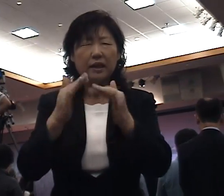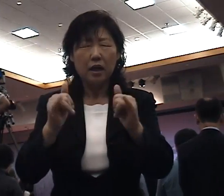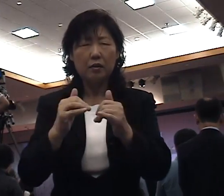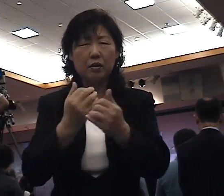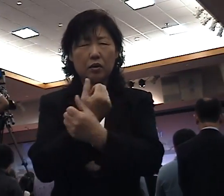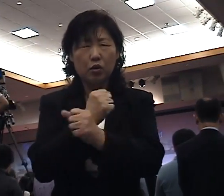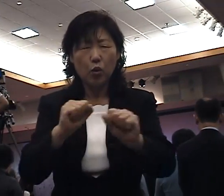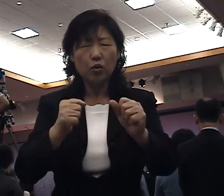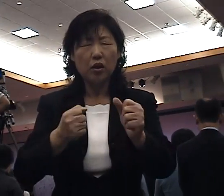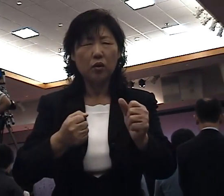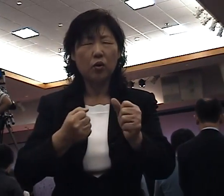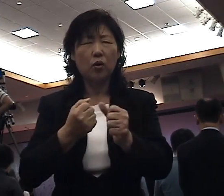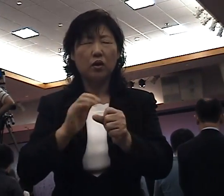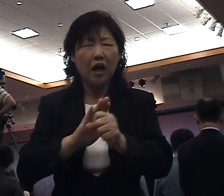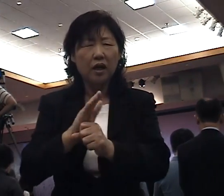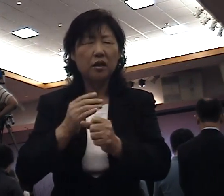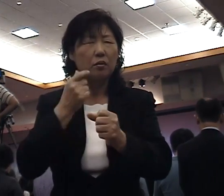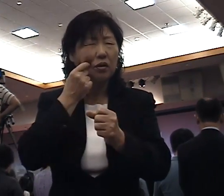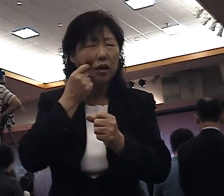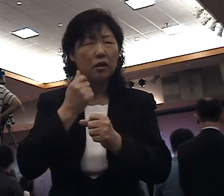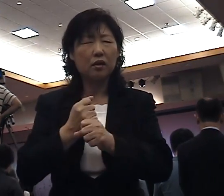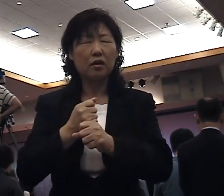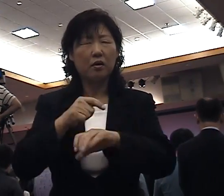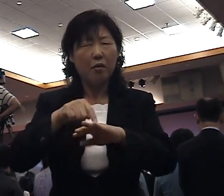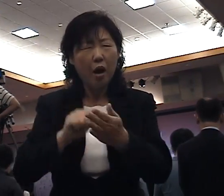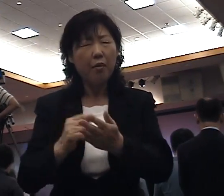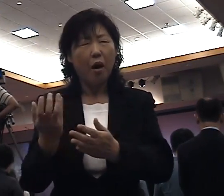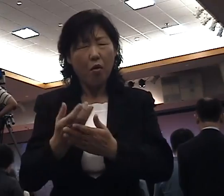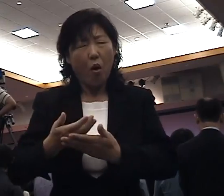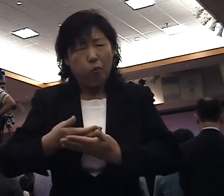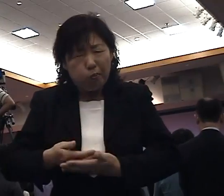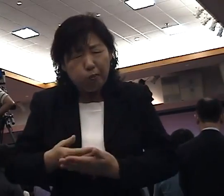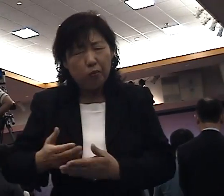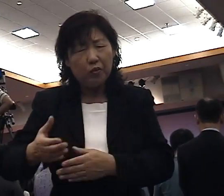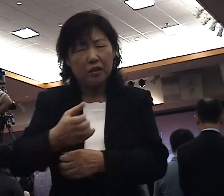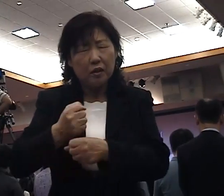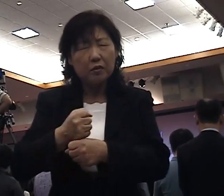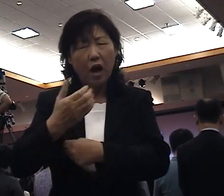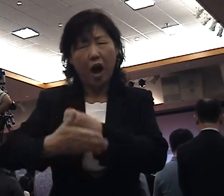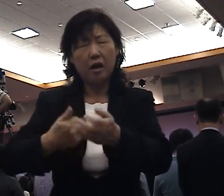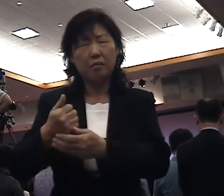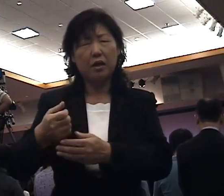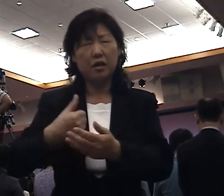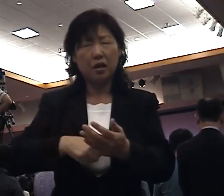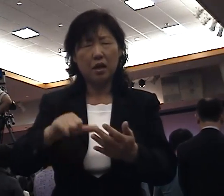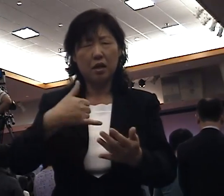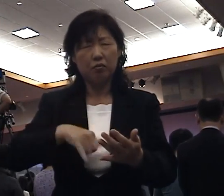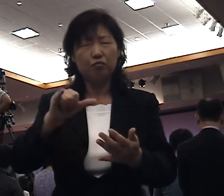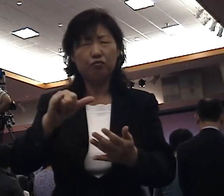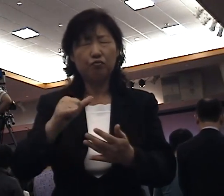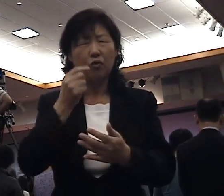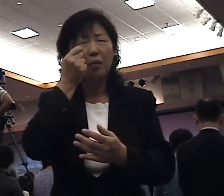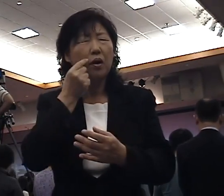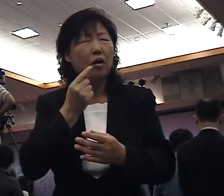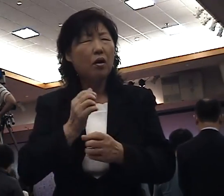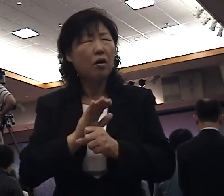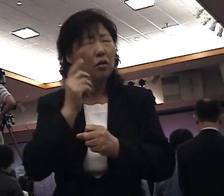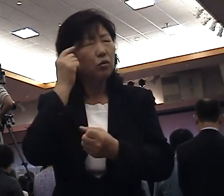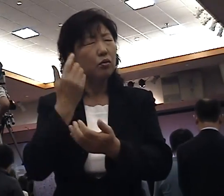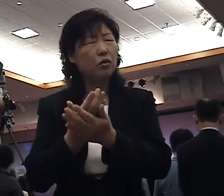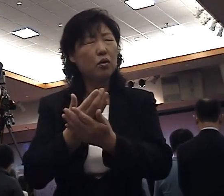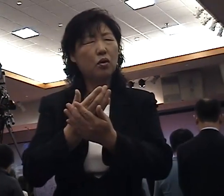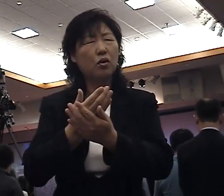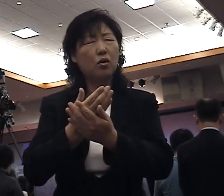용서하지 못하여 마음의 아픔과 무거운 짐을 지고 가는 하나님의 자녀들을 불쌍히 여기사 평안과 자유함을